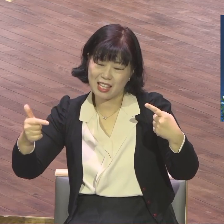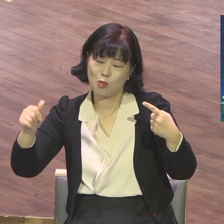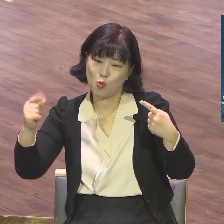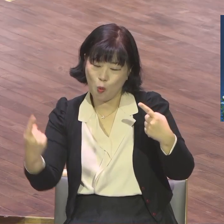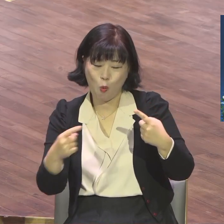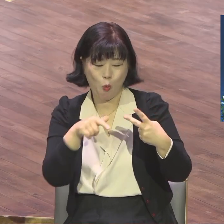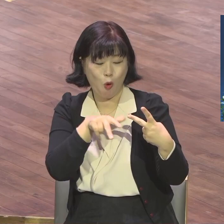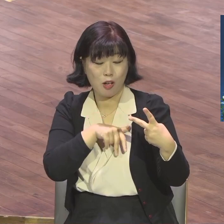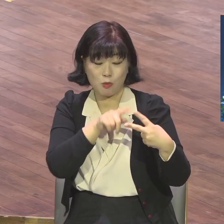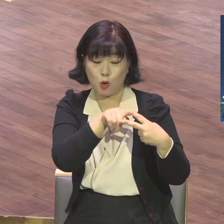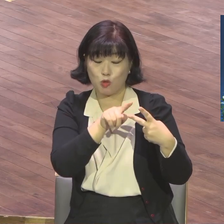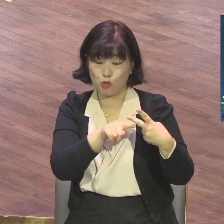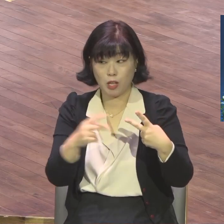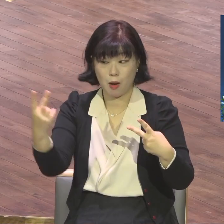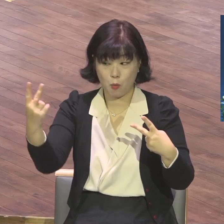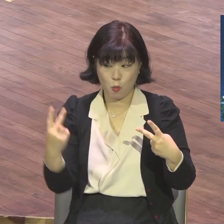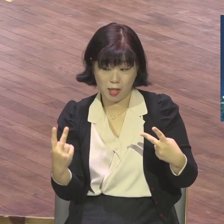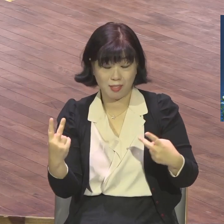만날 일이 없어요.